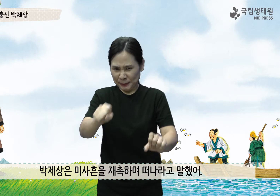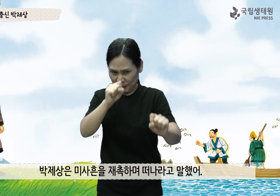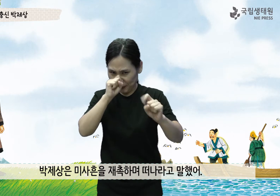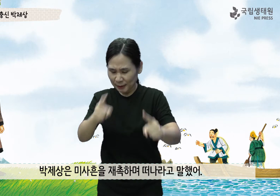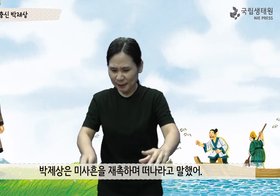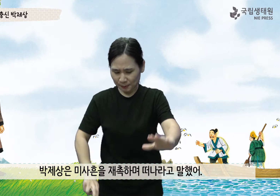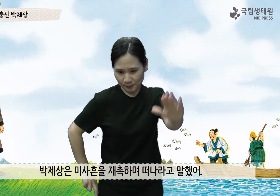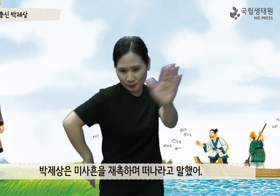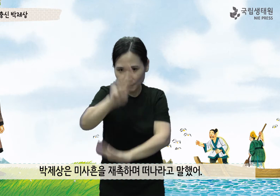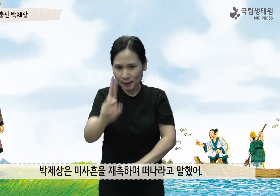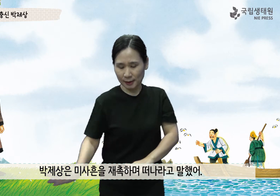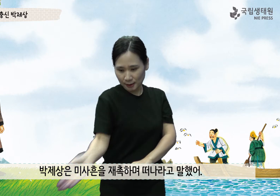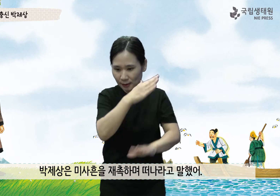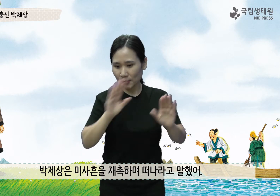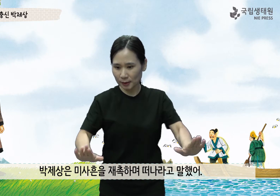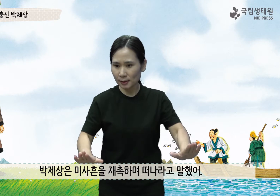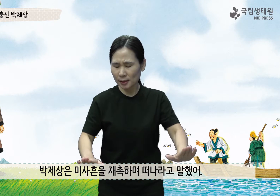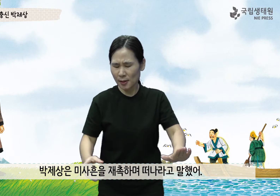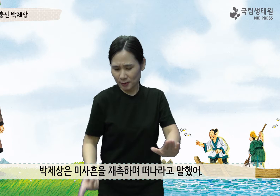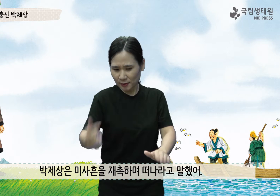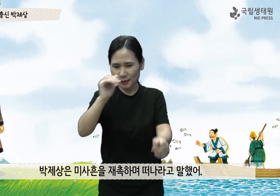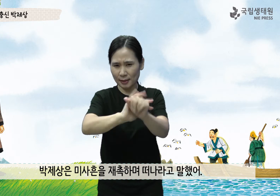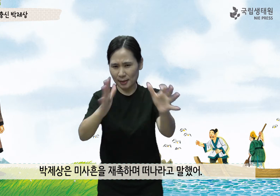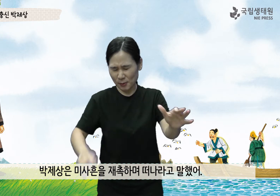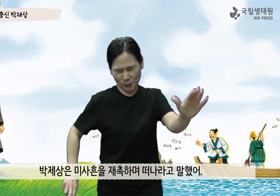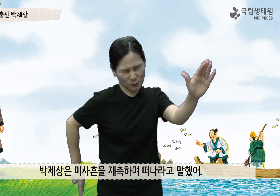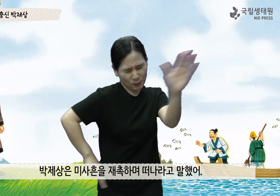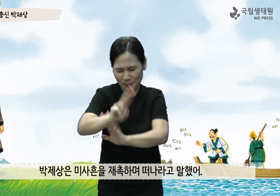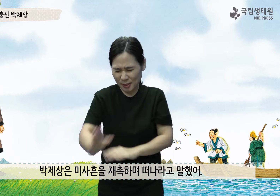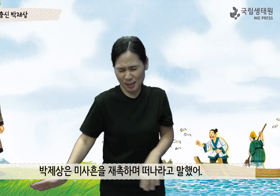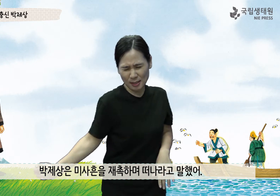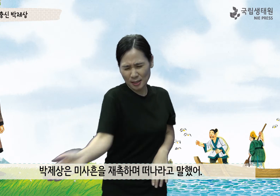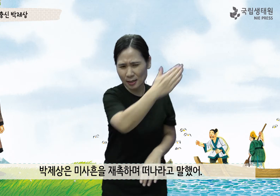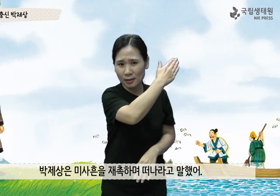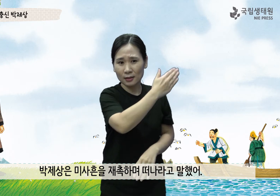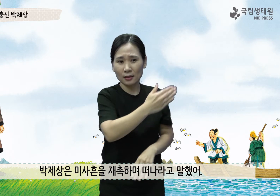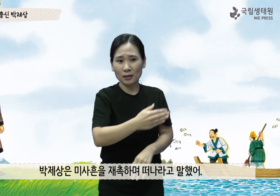박재상은 미사은을 재촉하며 떠나라고 말했어.